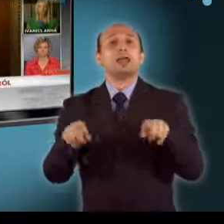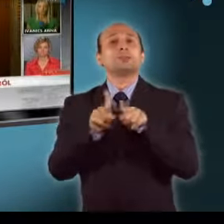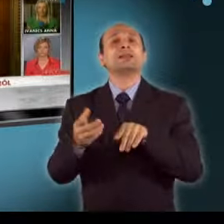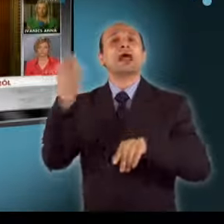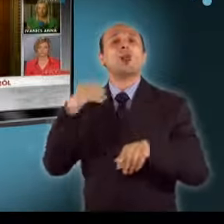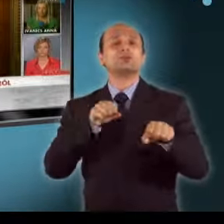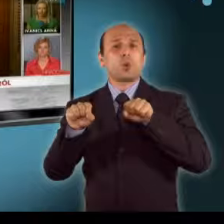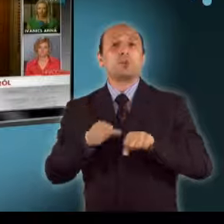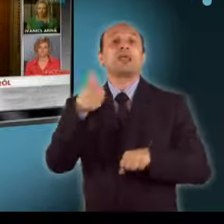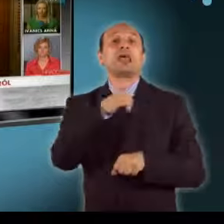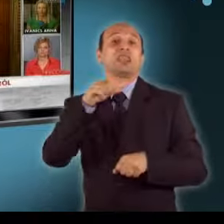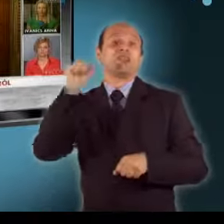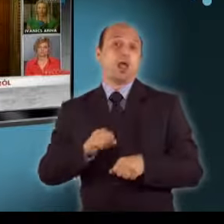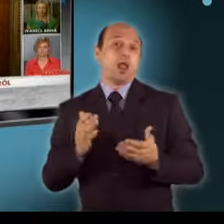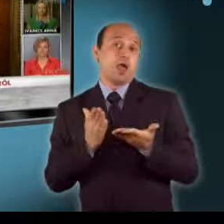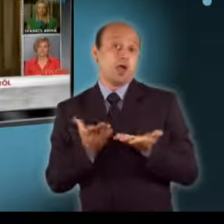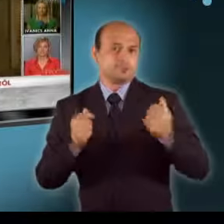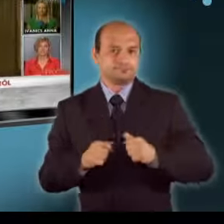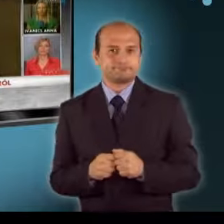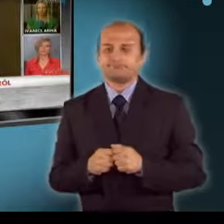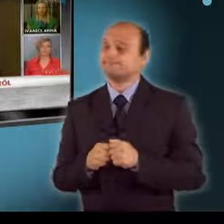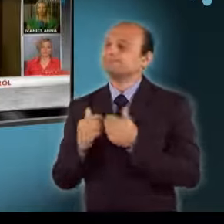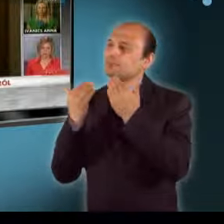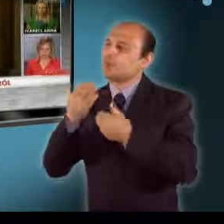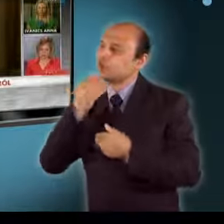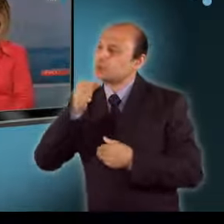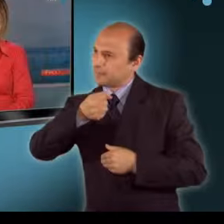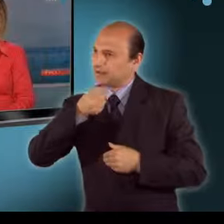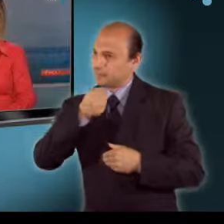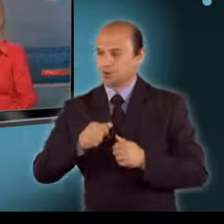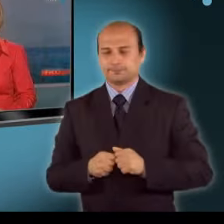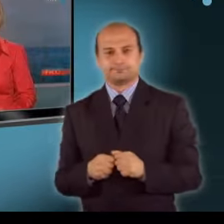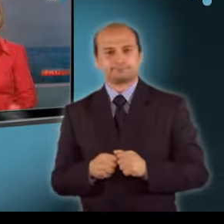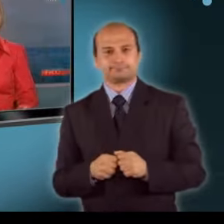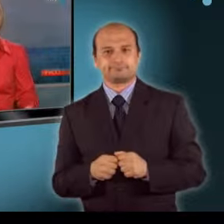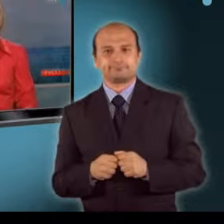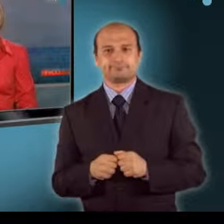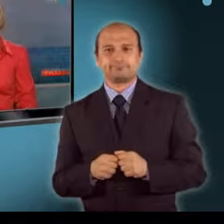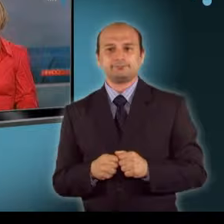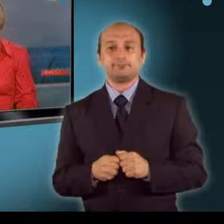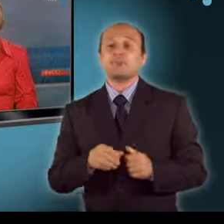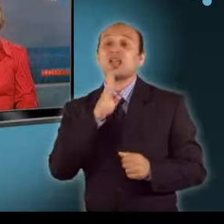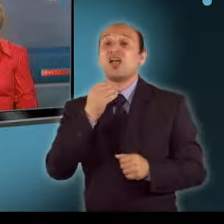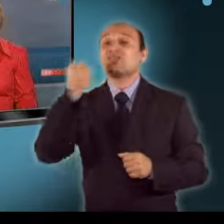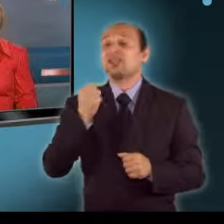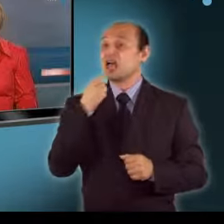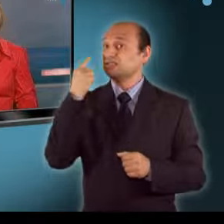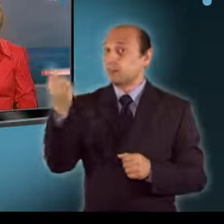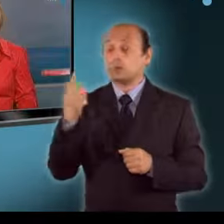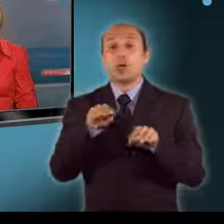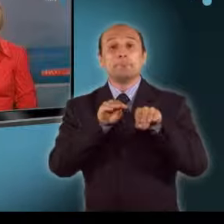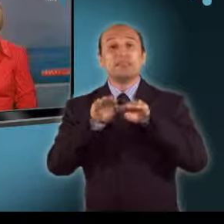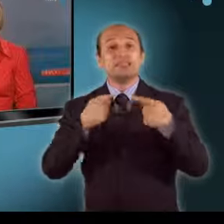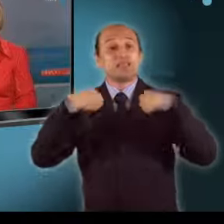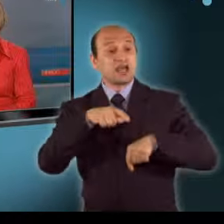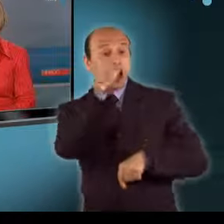kormány egy év alatt. Ivanics Anna, köszönjük szépen. A Fidesz szerint méltatlan a miniszterelnöki